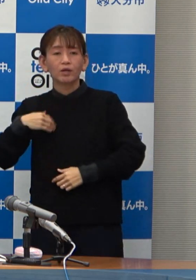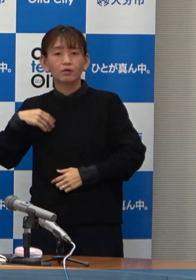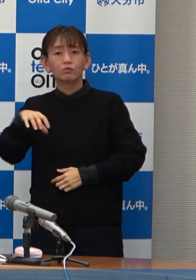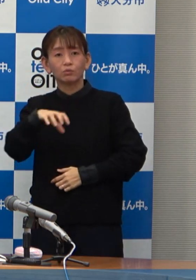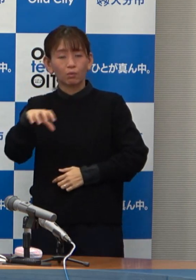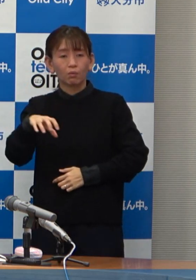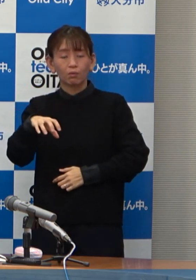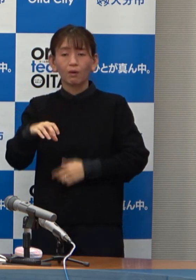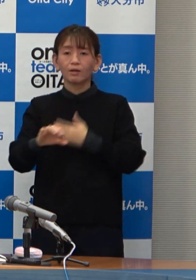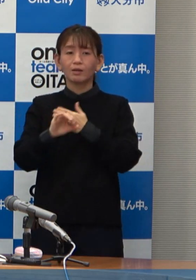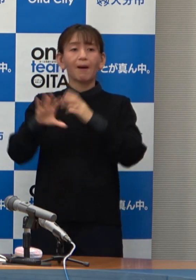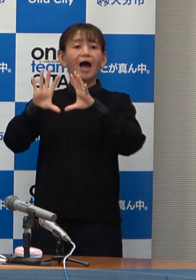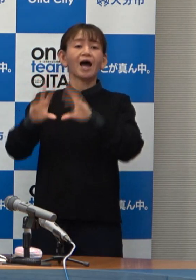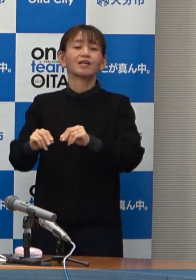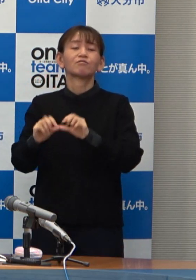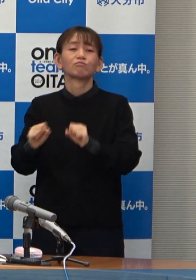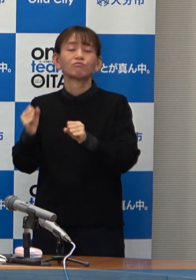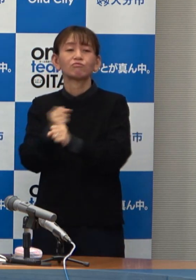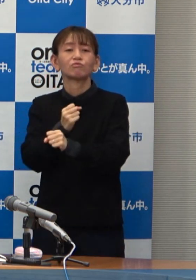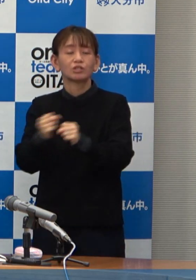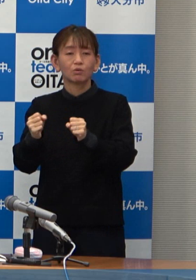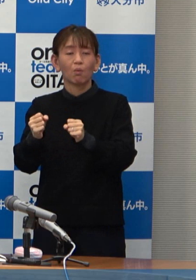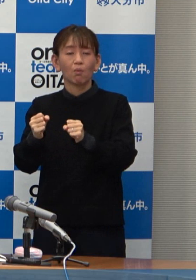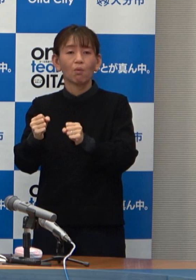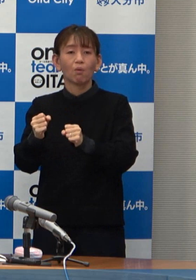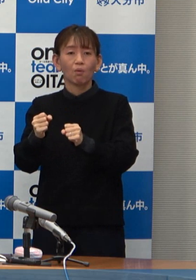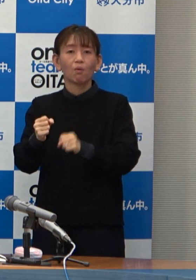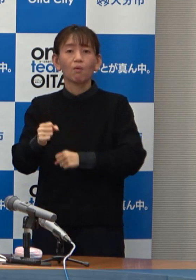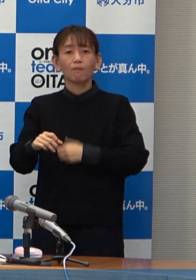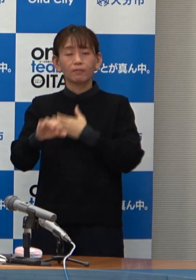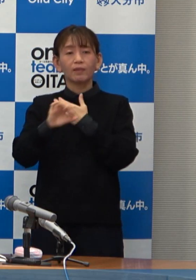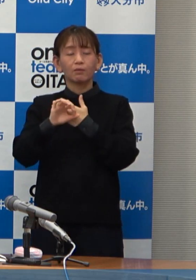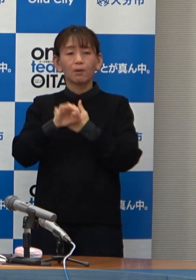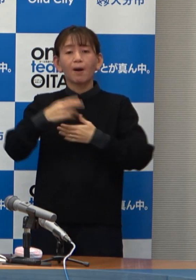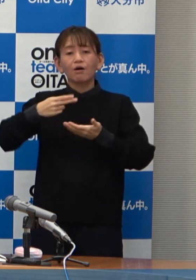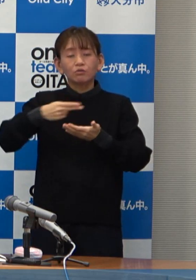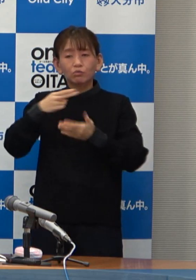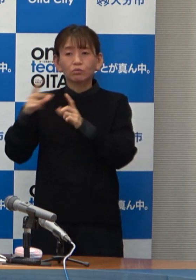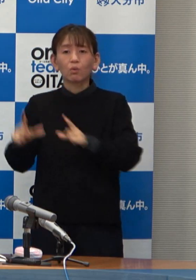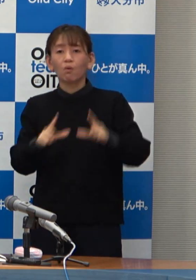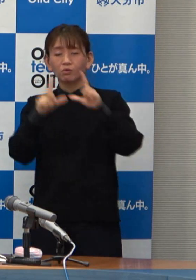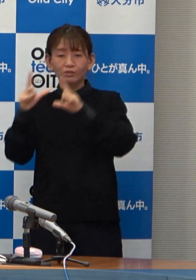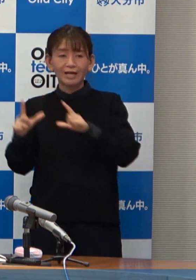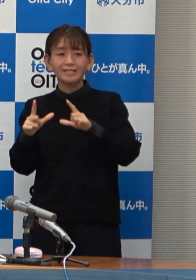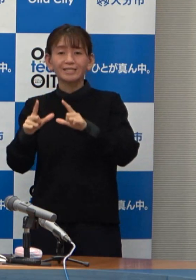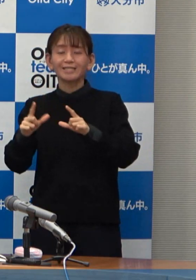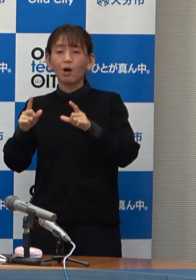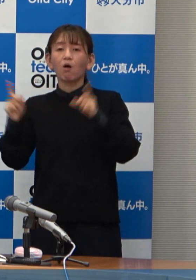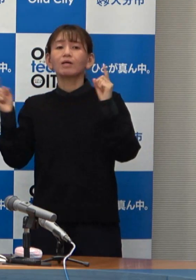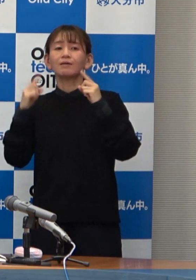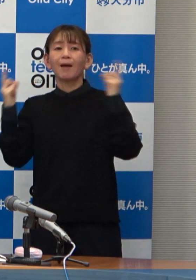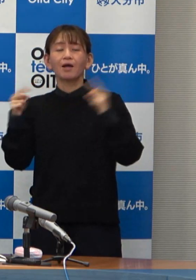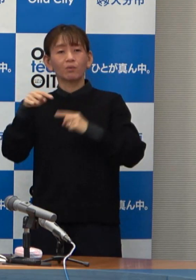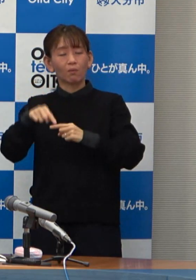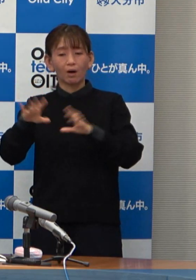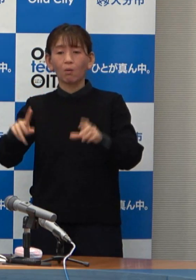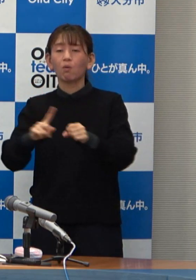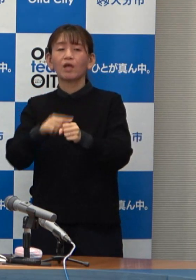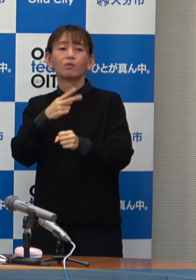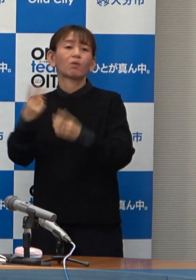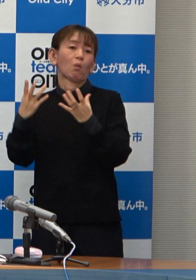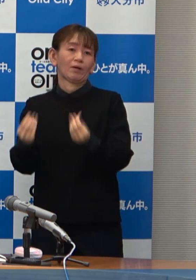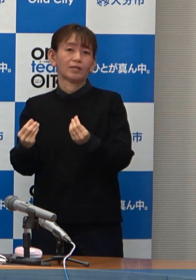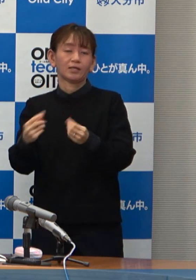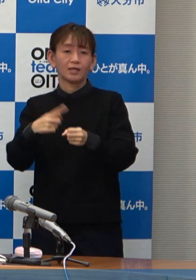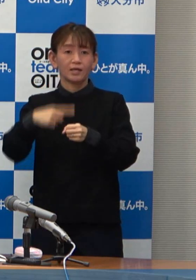もう廃止しますというようなことは例えば職と暮らしの採点はもう皆さんご存知のように今年度で終わりで